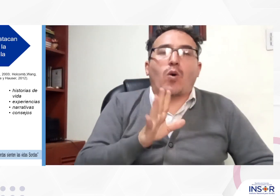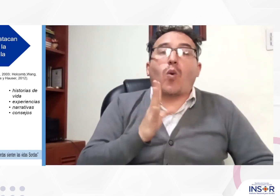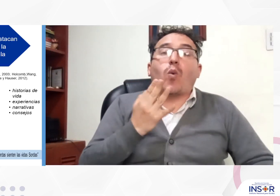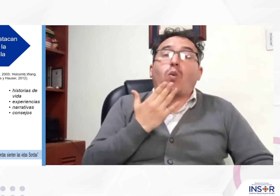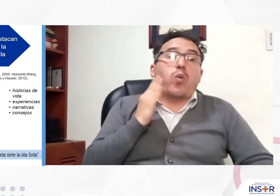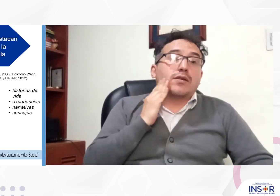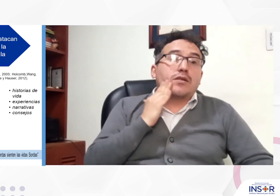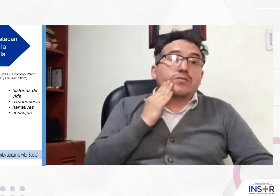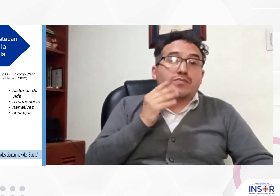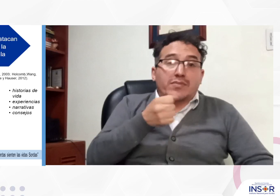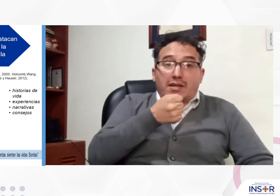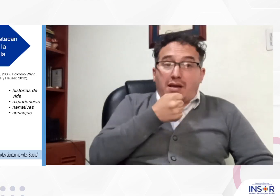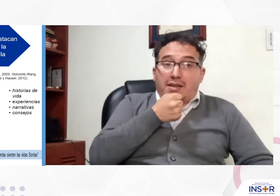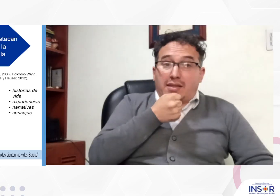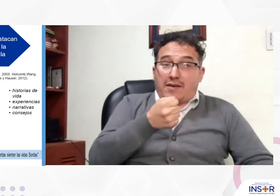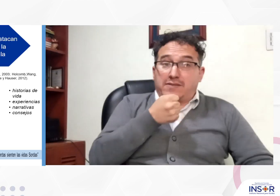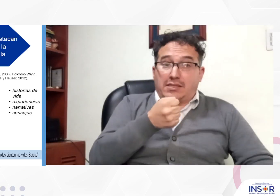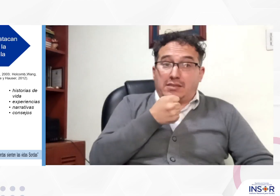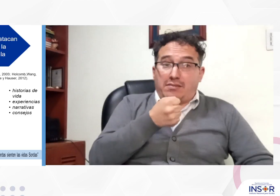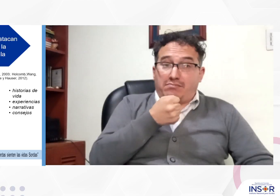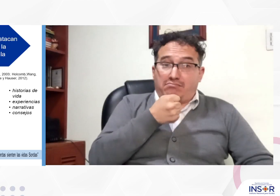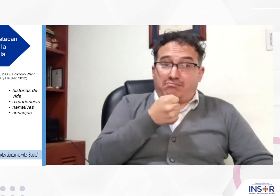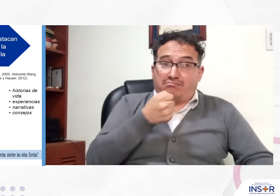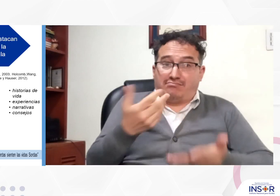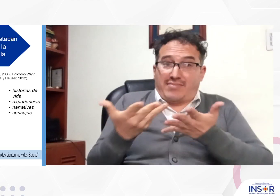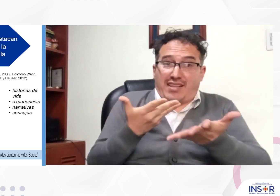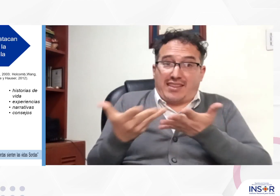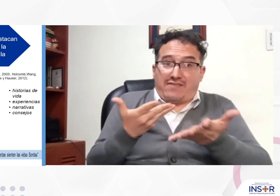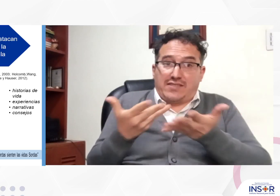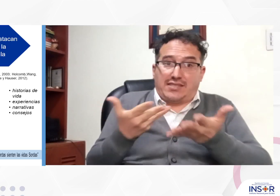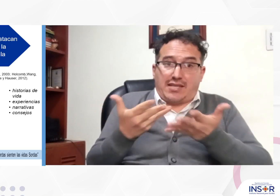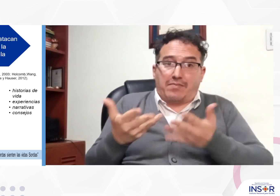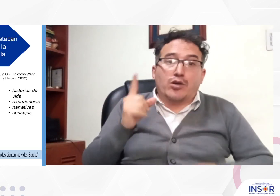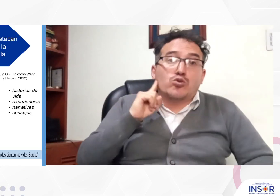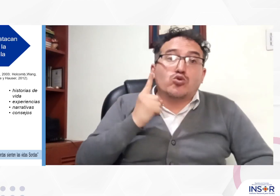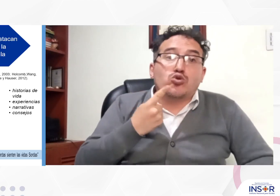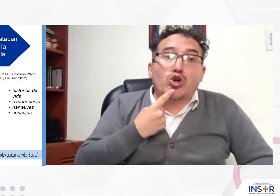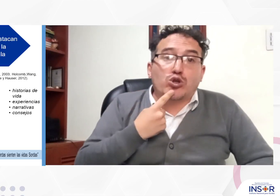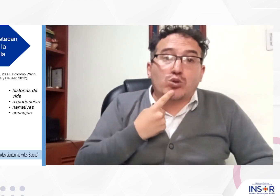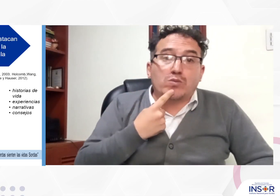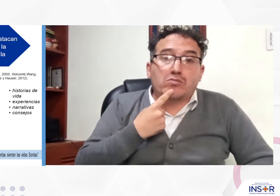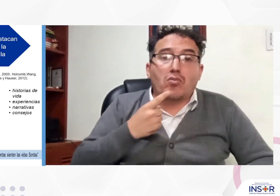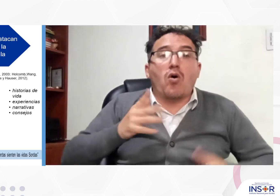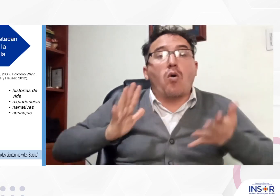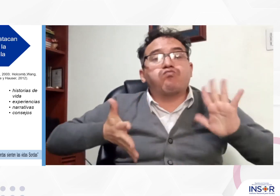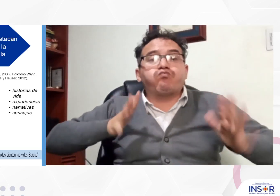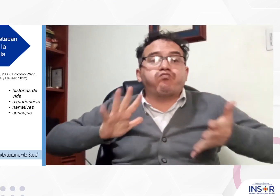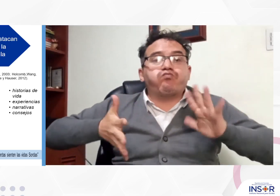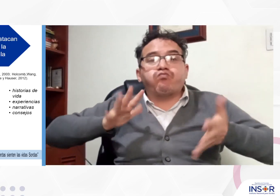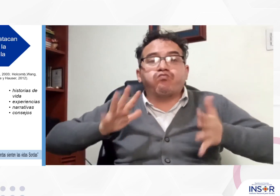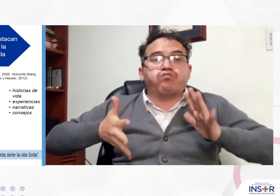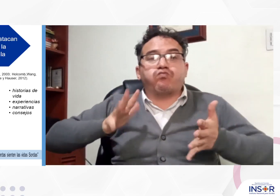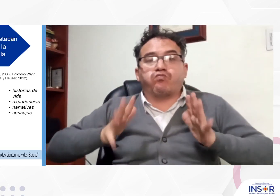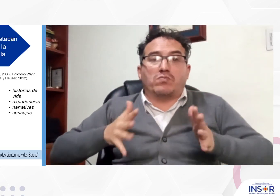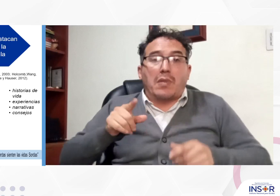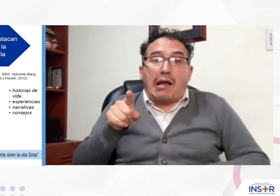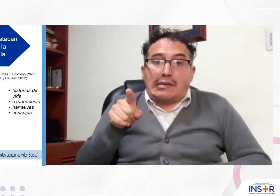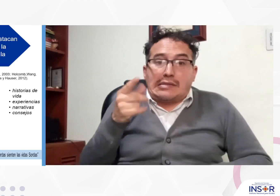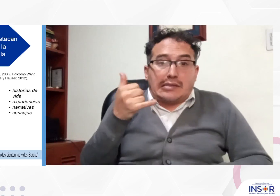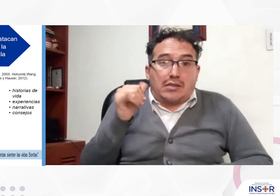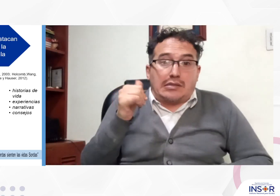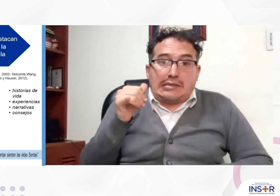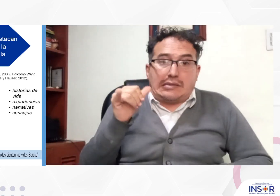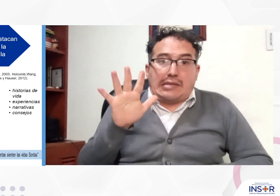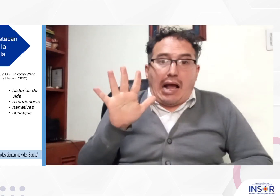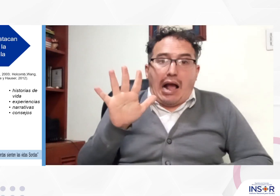el error de que en los casos de las entrevistas, cuando uno tiene ese proceso de entrevista con personas sordas que usan